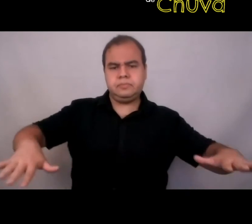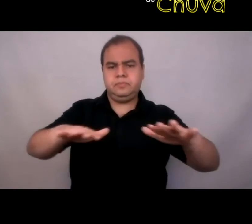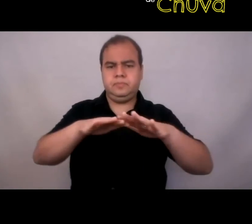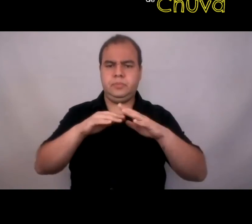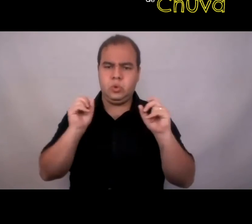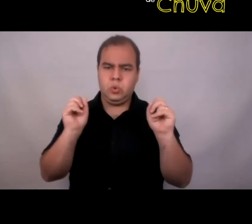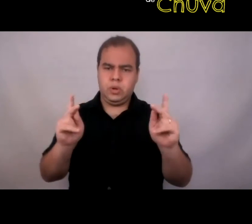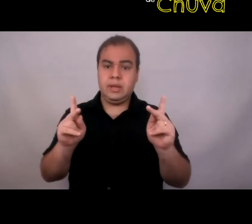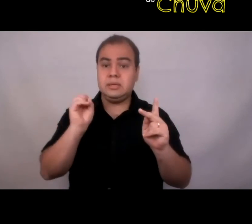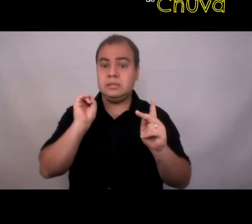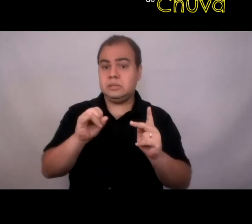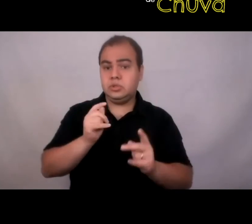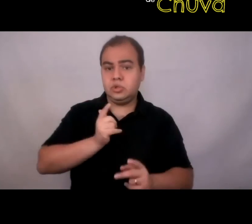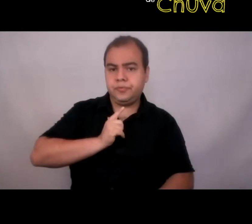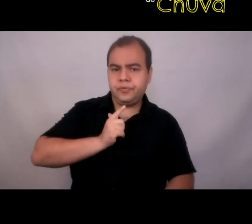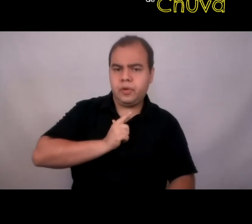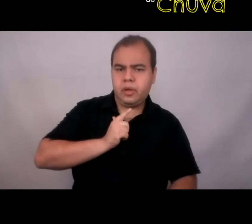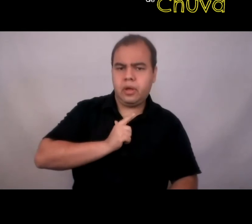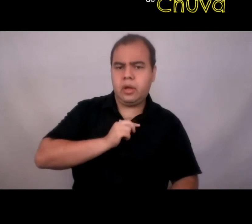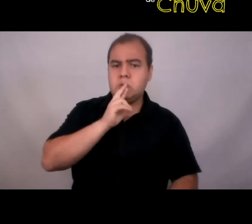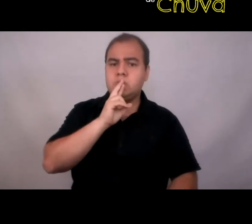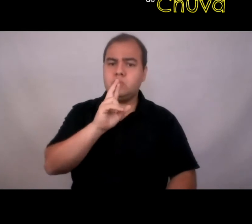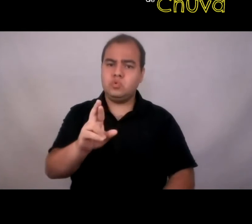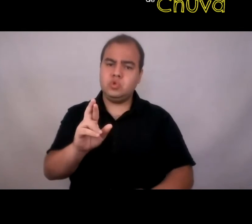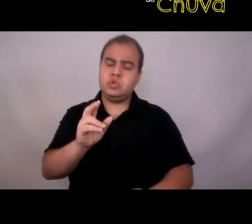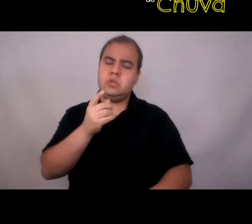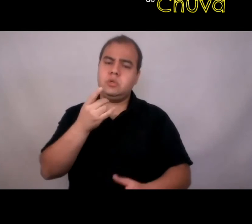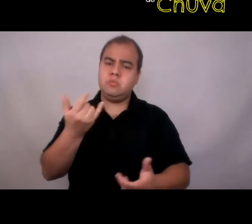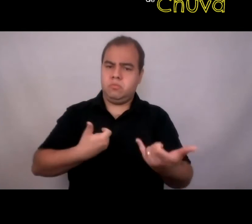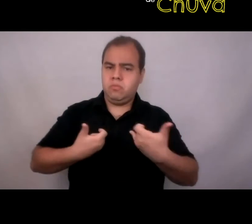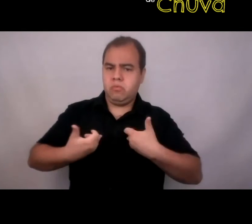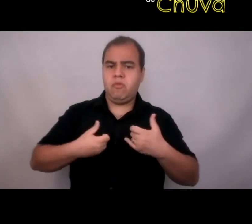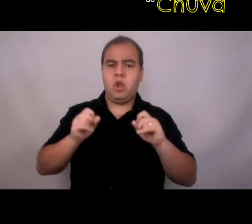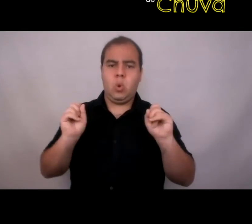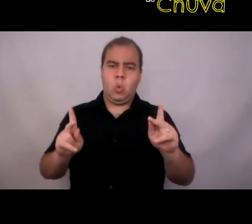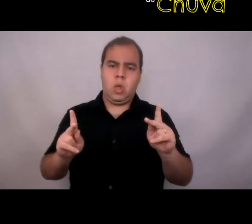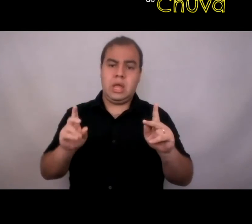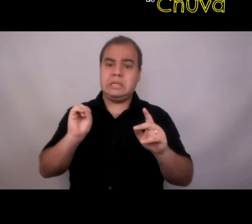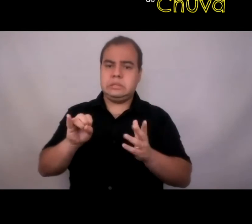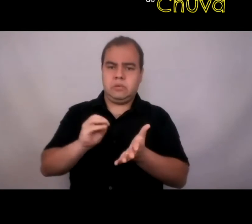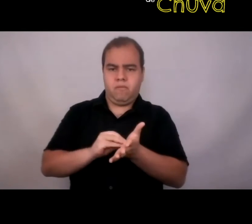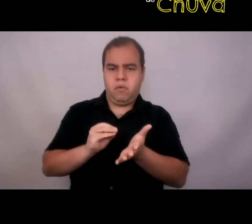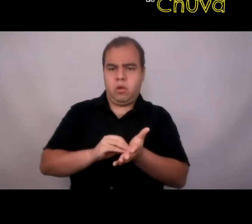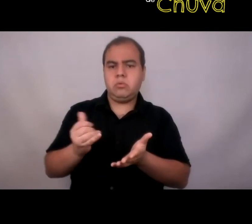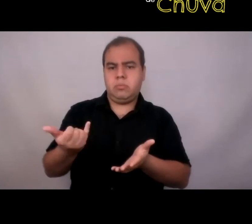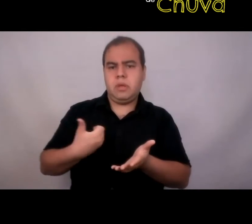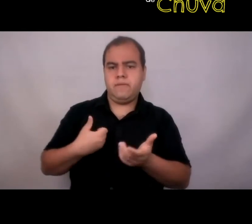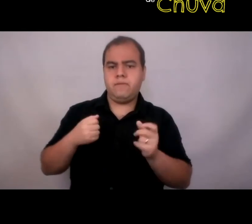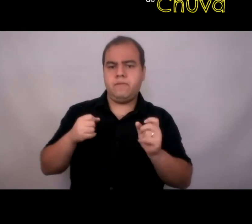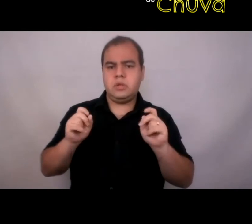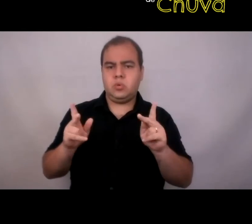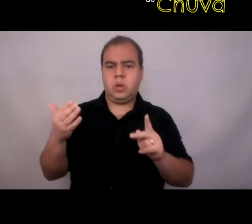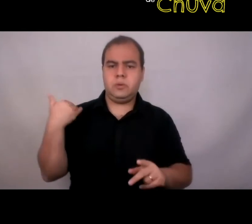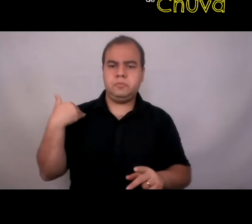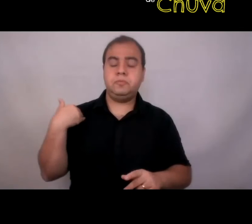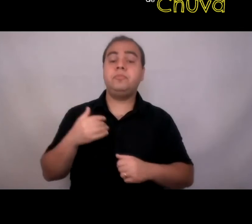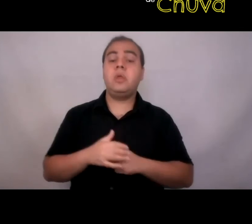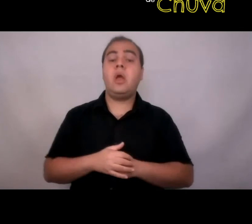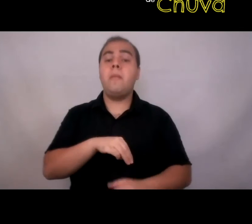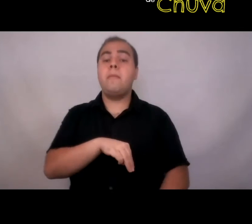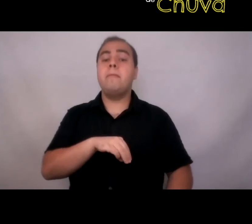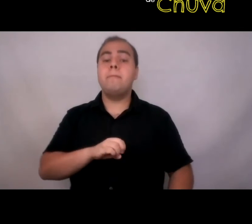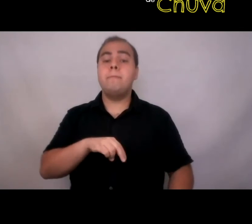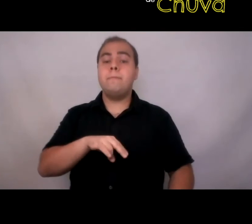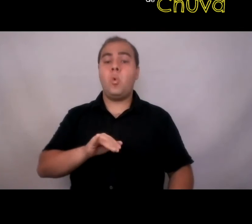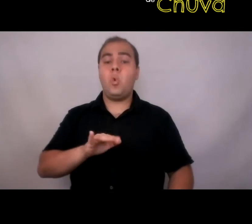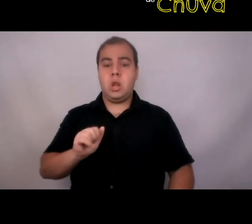Se tiver respondido, me dá um ok. Se tiver faltado alguma coisa, por favor, me dá um toque. Mônica, com certeza vocês vão receber